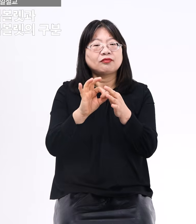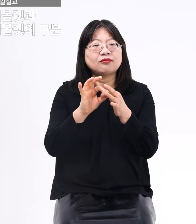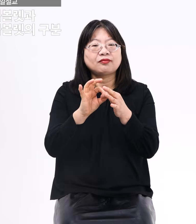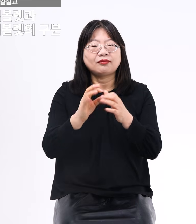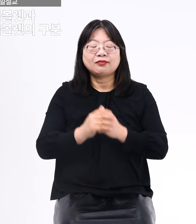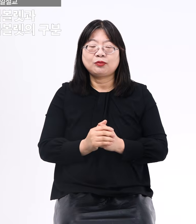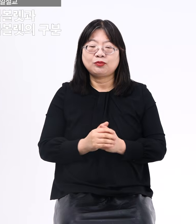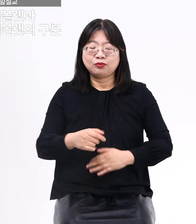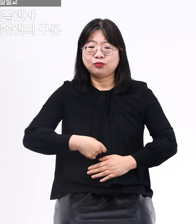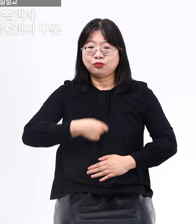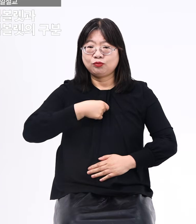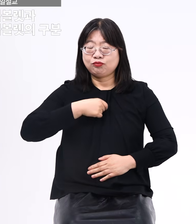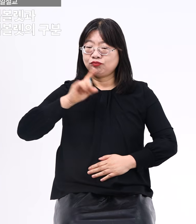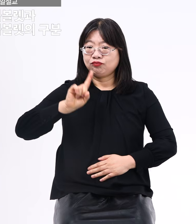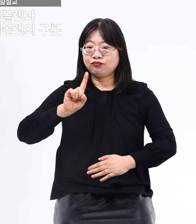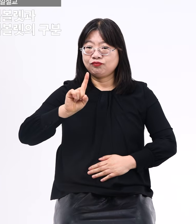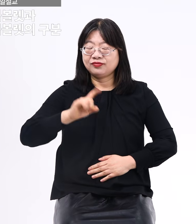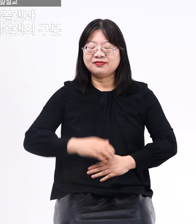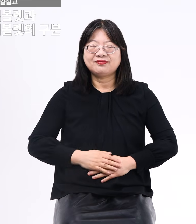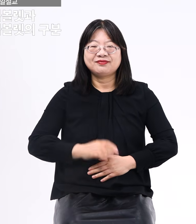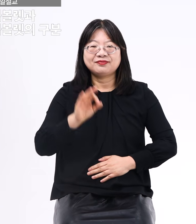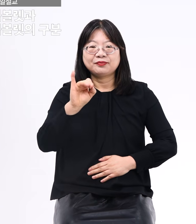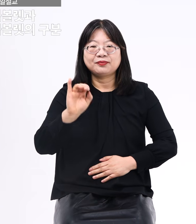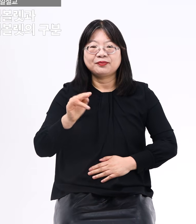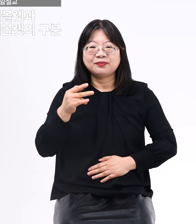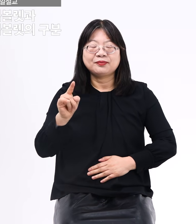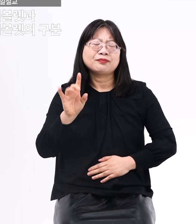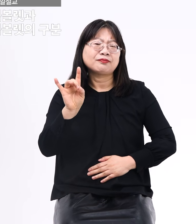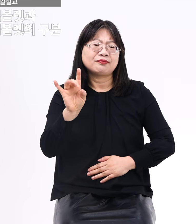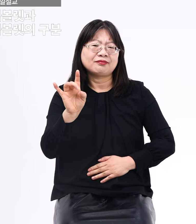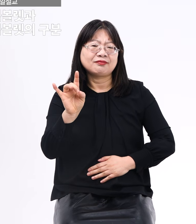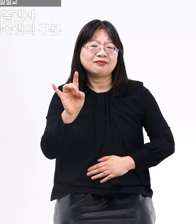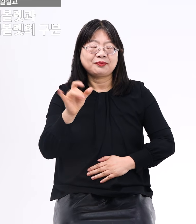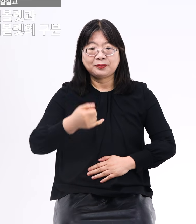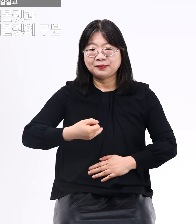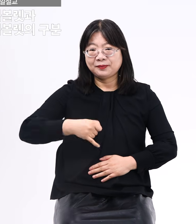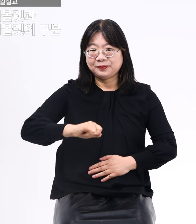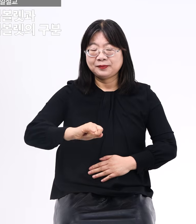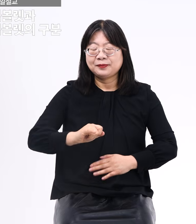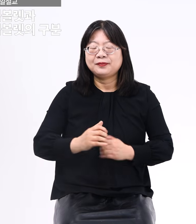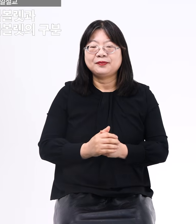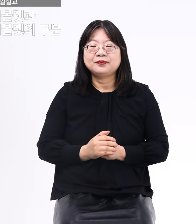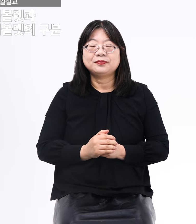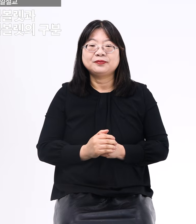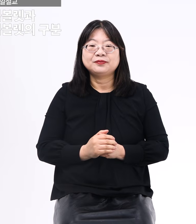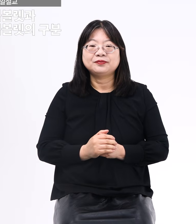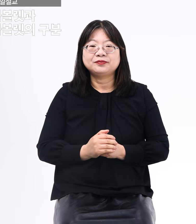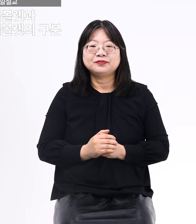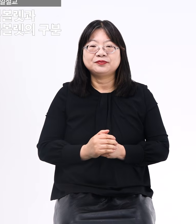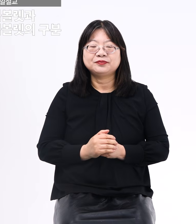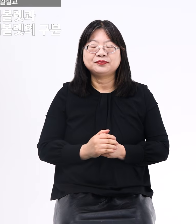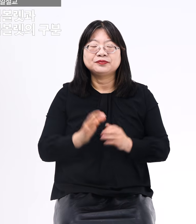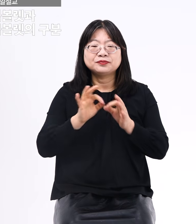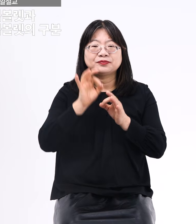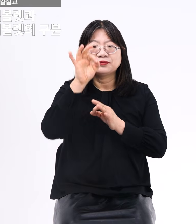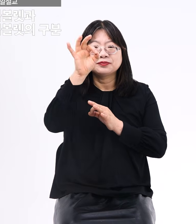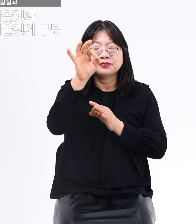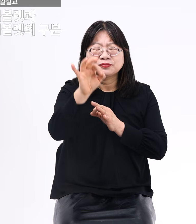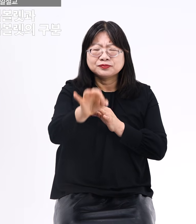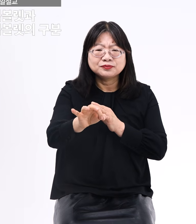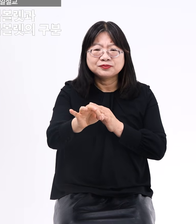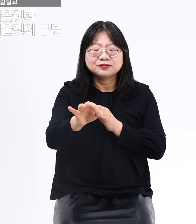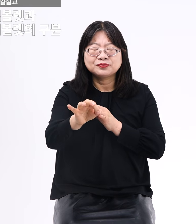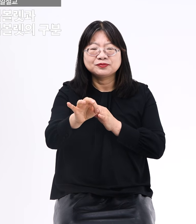통해서 사실은 입다의 하나밖에 없는 딸이 영원히 볼 수